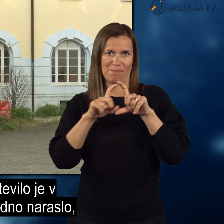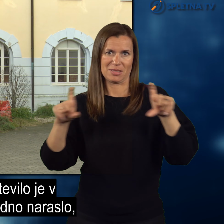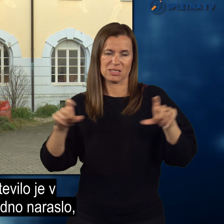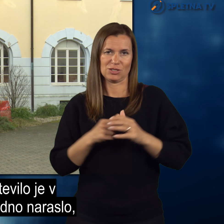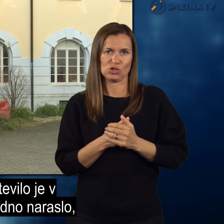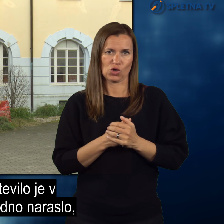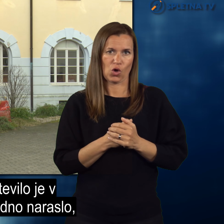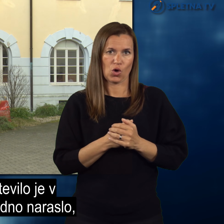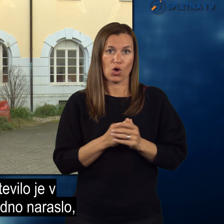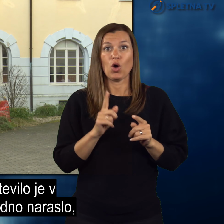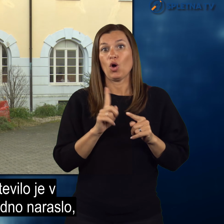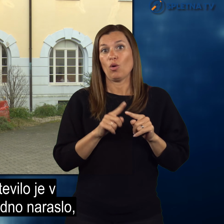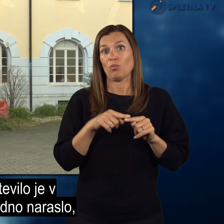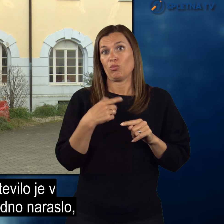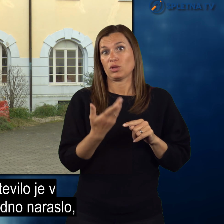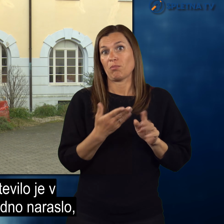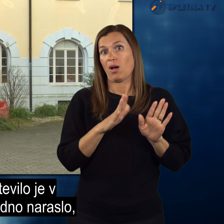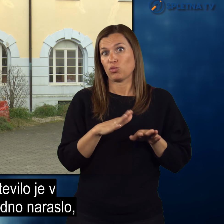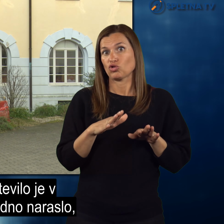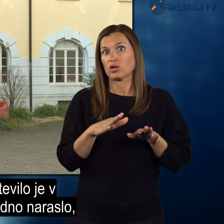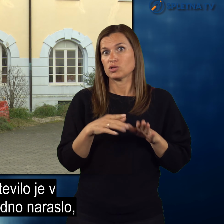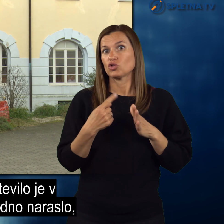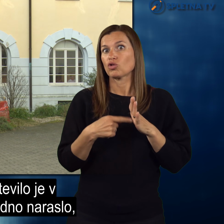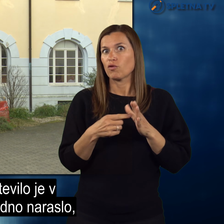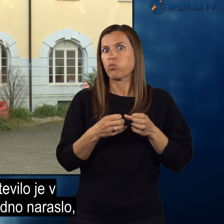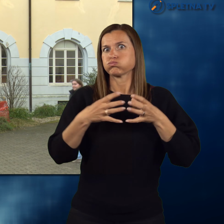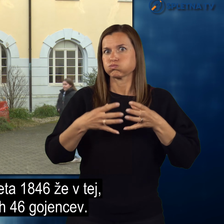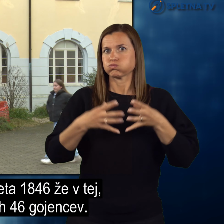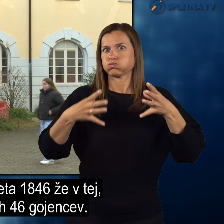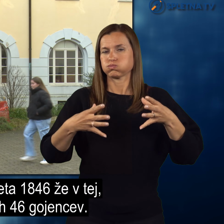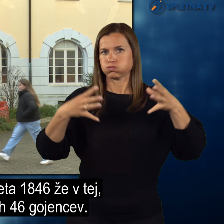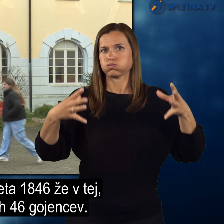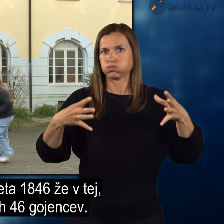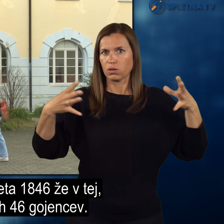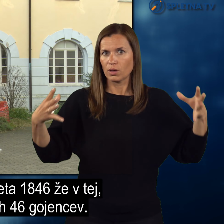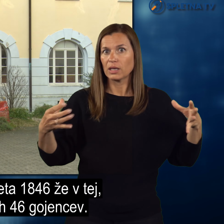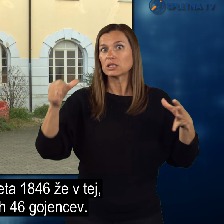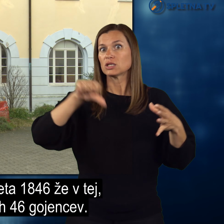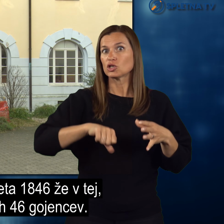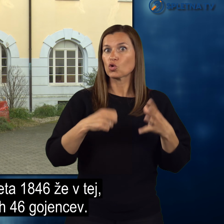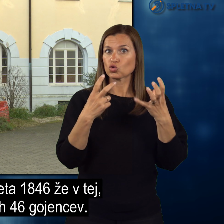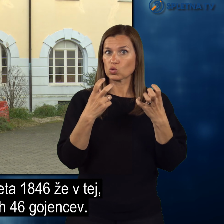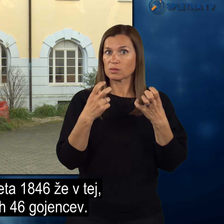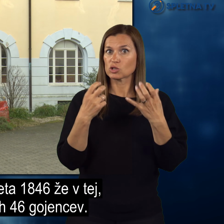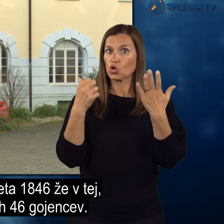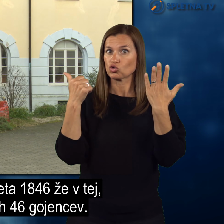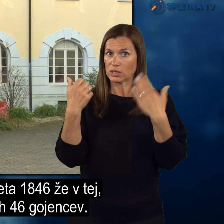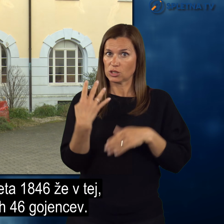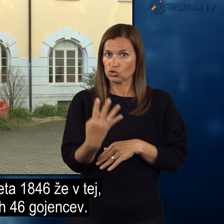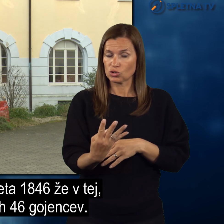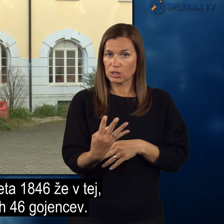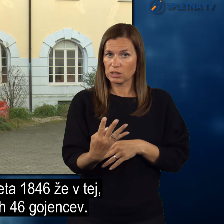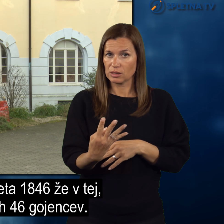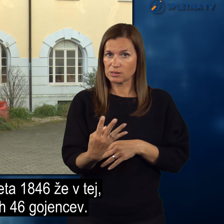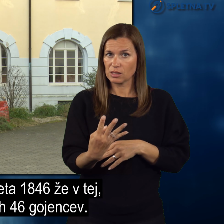to število je z leti izredno naraslo, tako da je leta